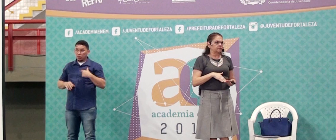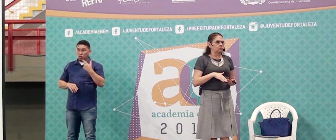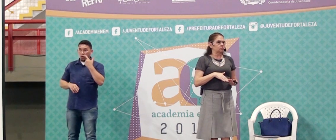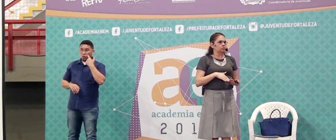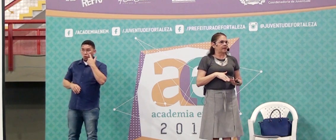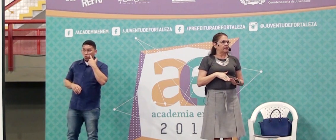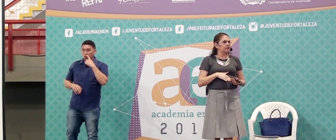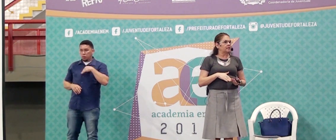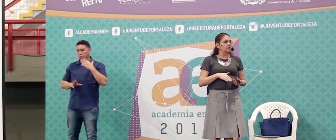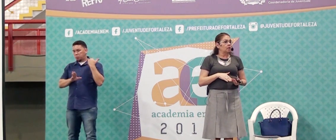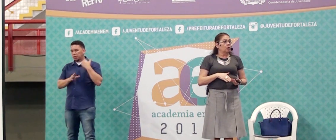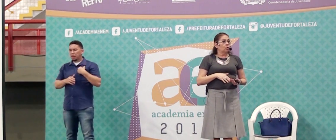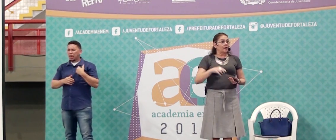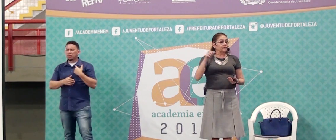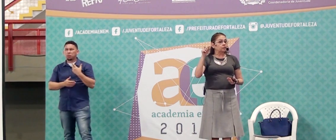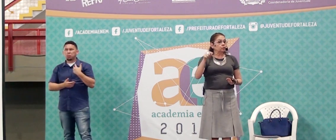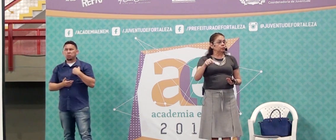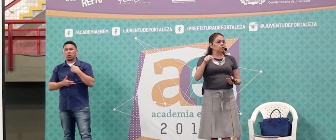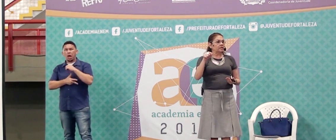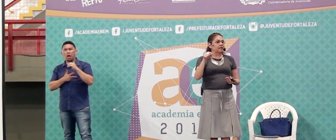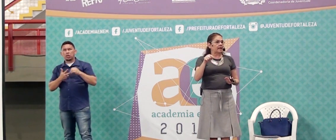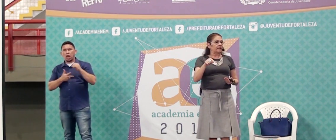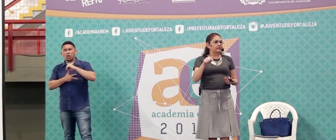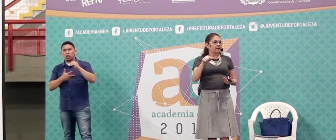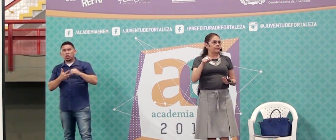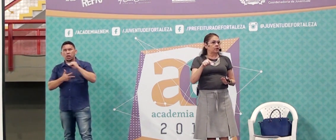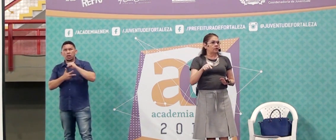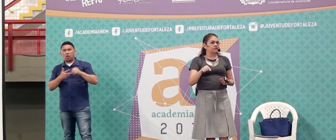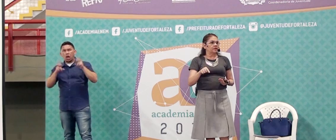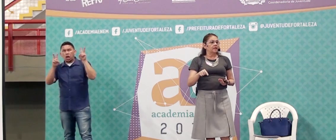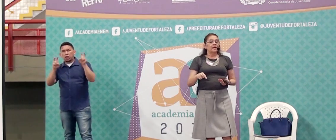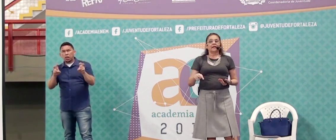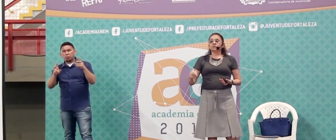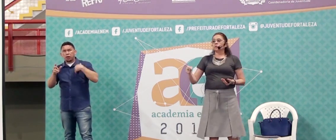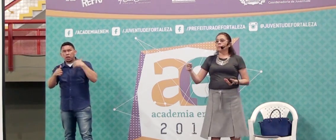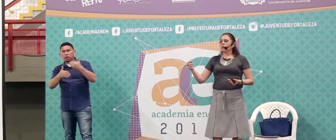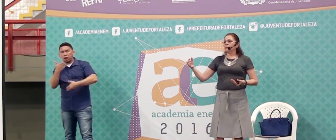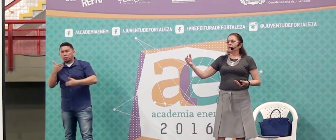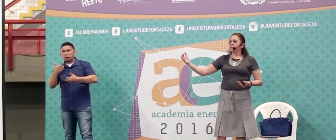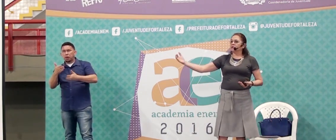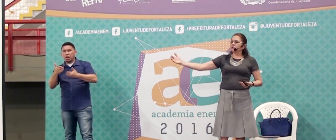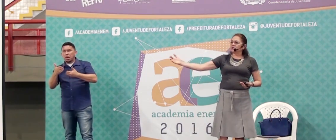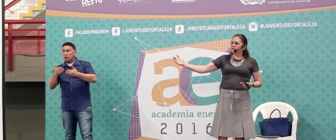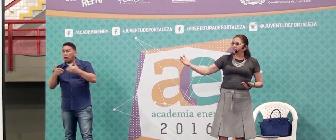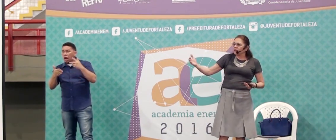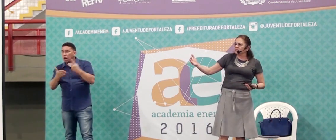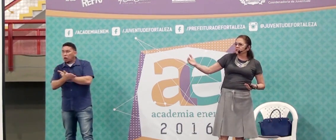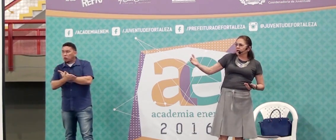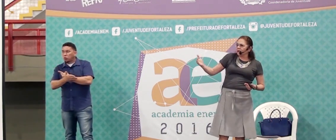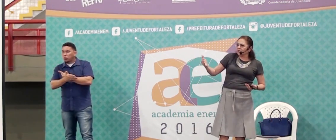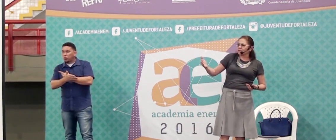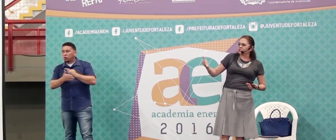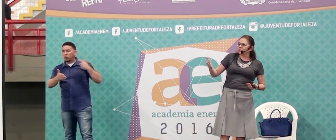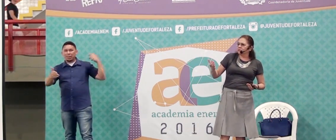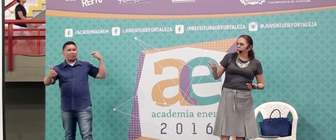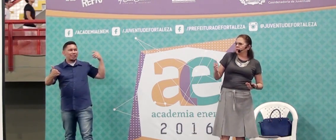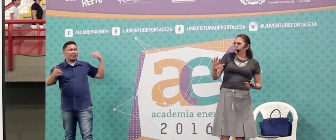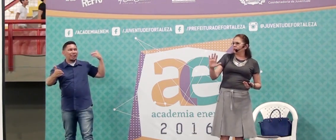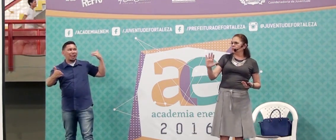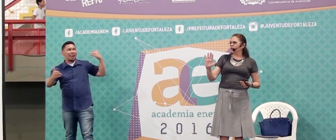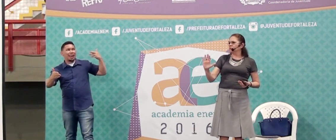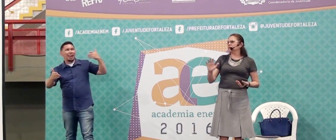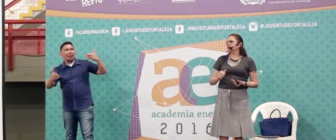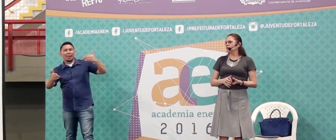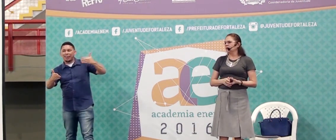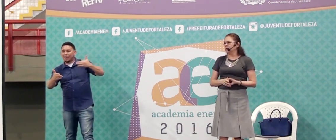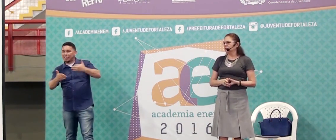últimas edições do Enem, o assunto que cai na prova é de um problema que já vem se arrastando há